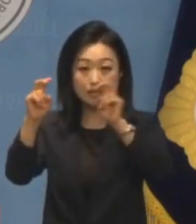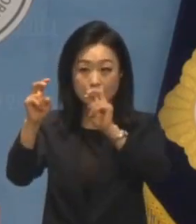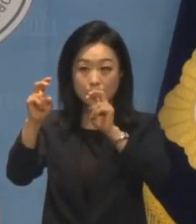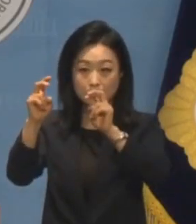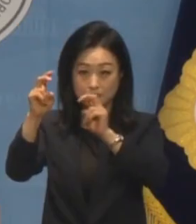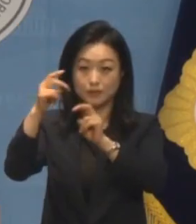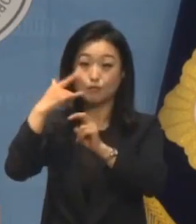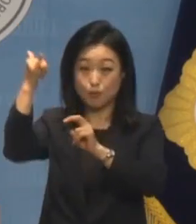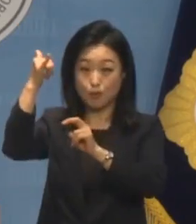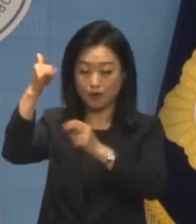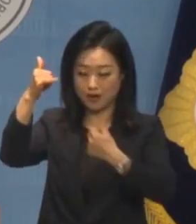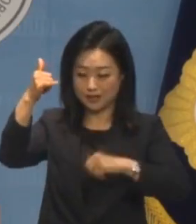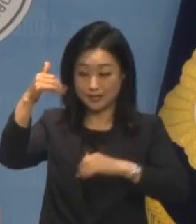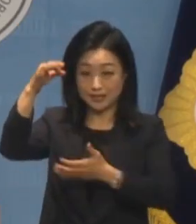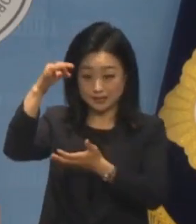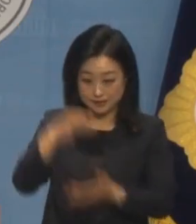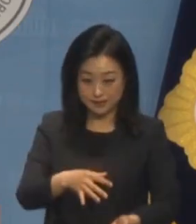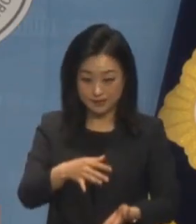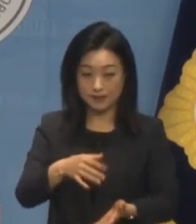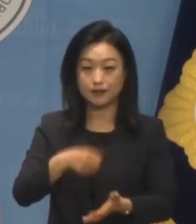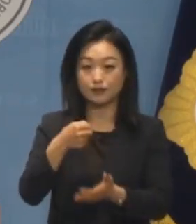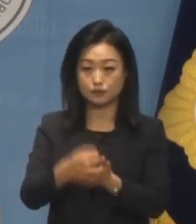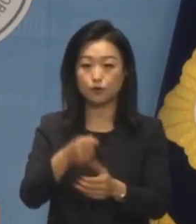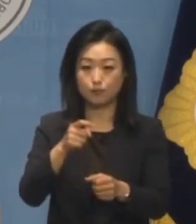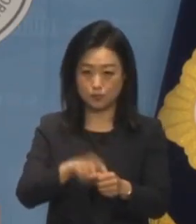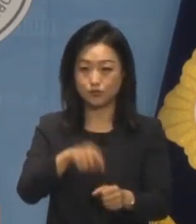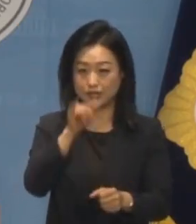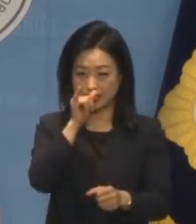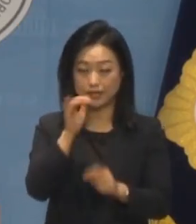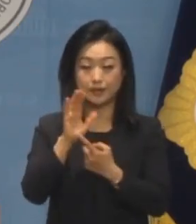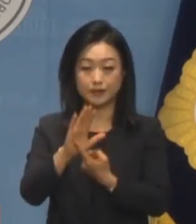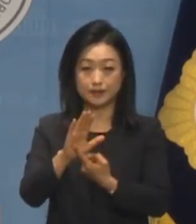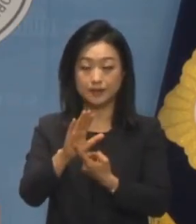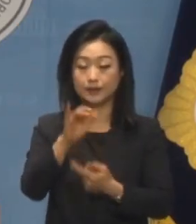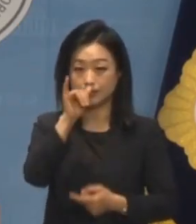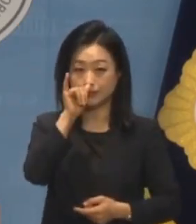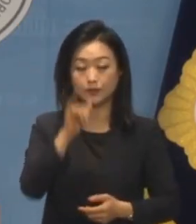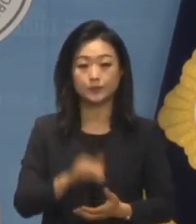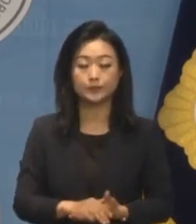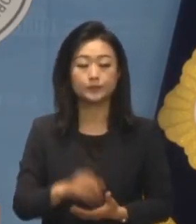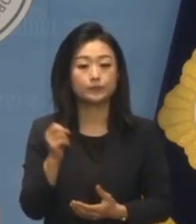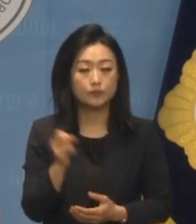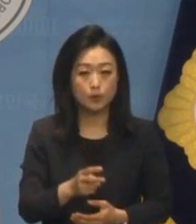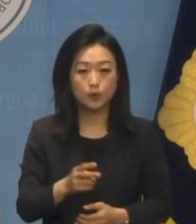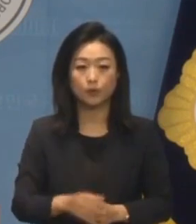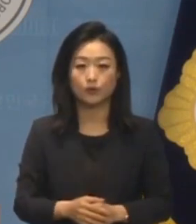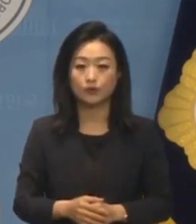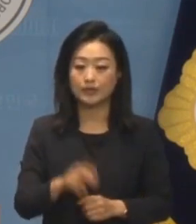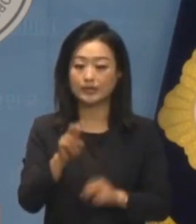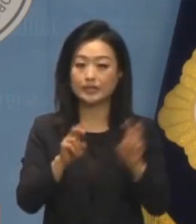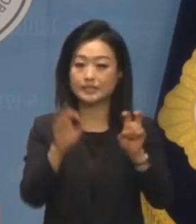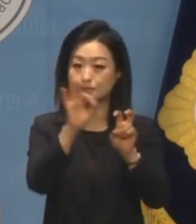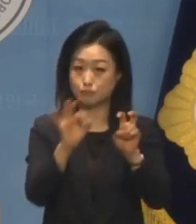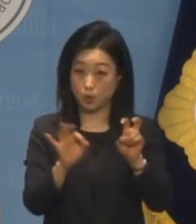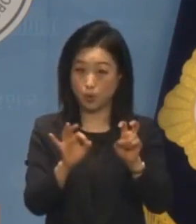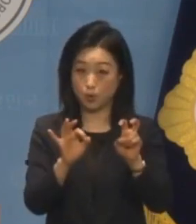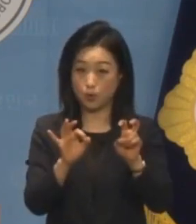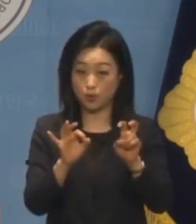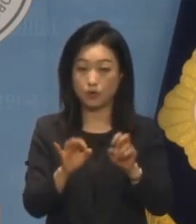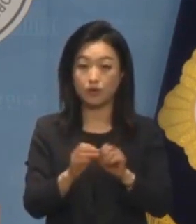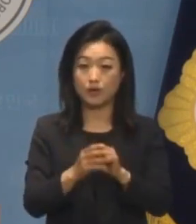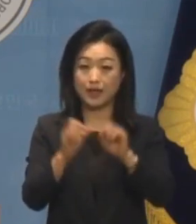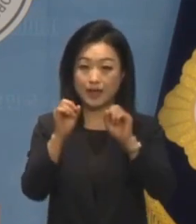성장, 고용의 기반을 마련하기 위한 것이라고 밝혔습니다. 그리고 일률적으로 20%